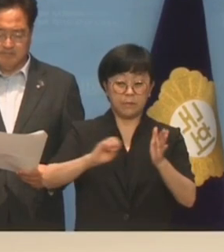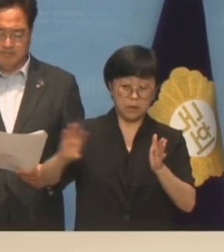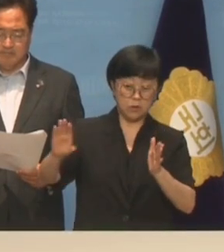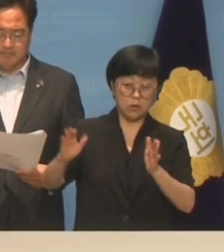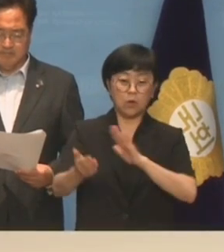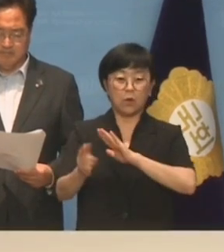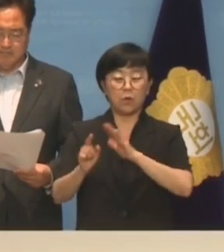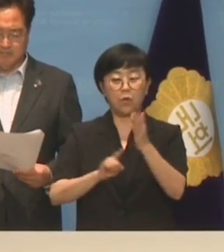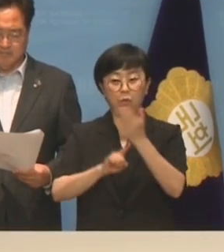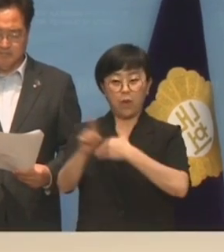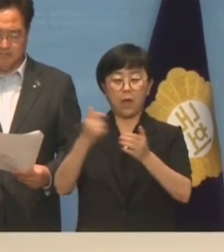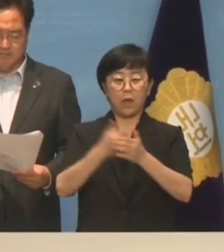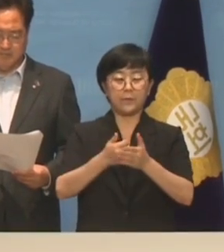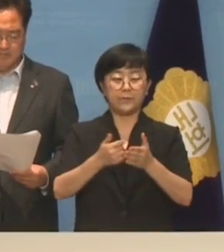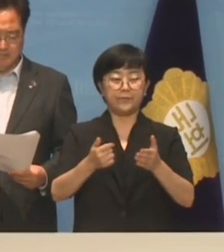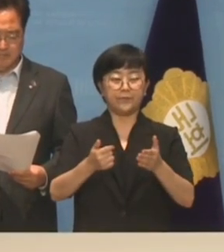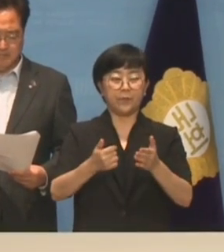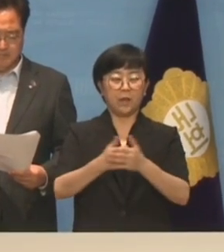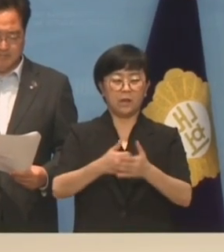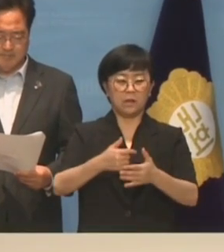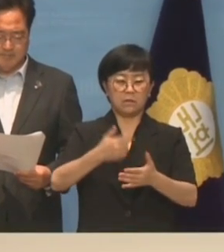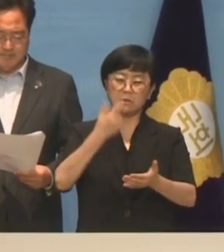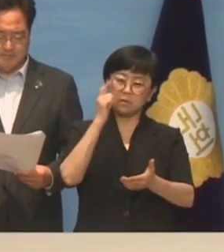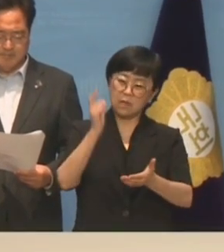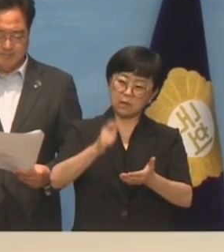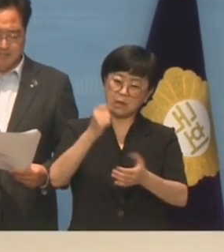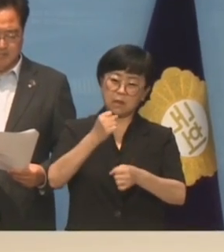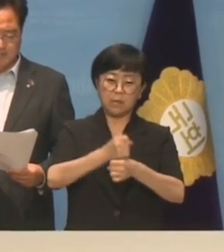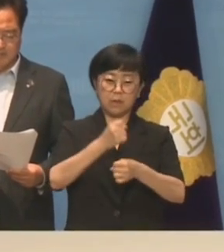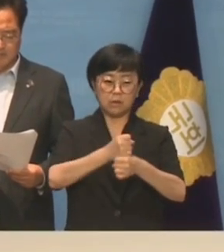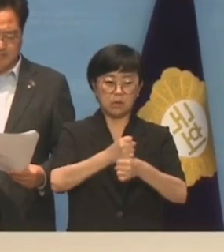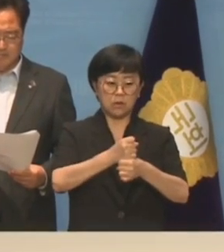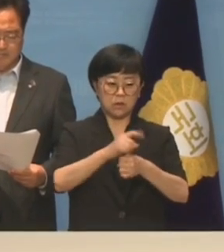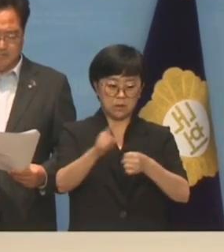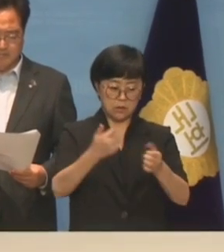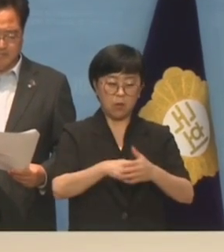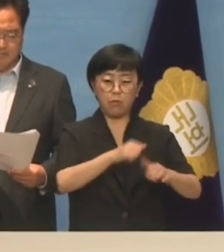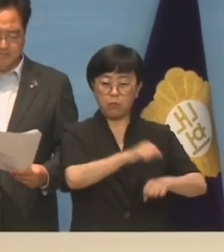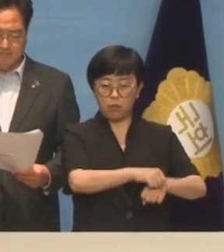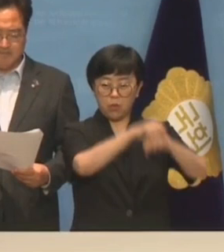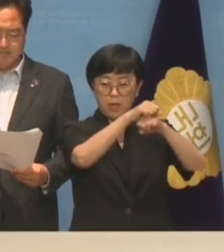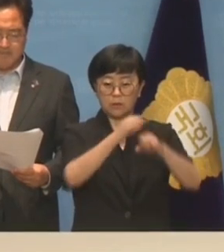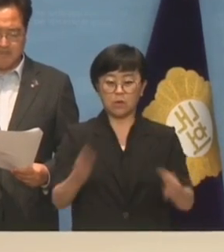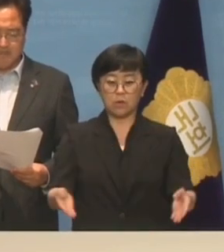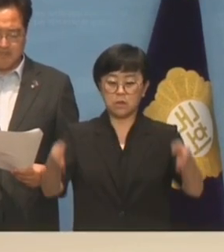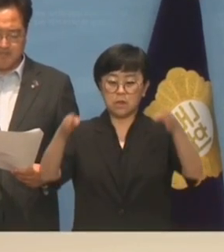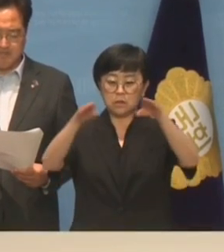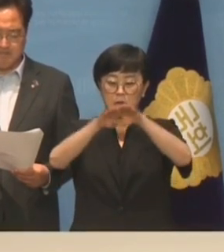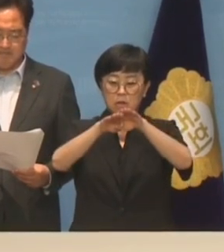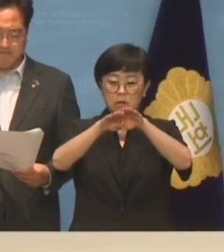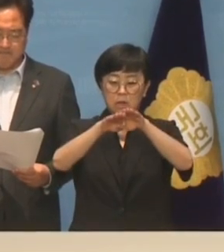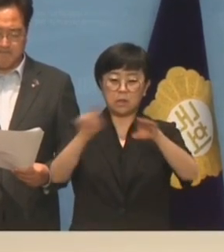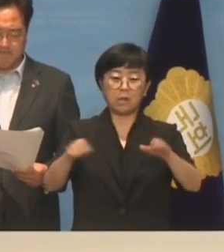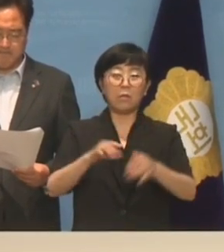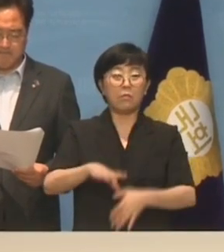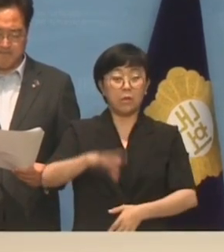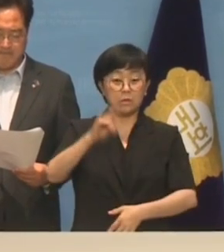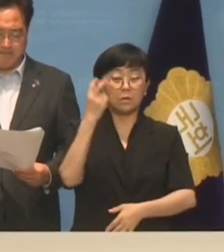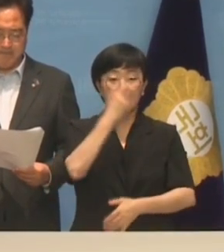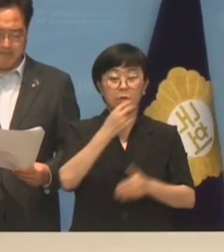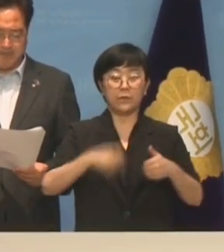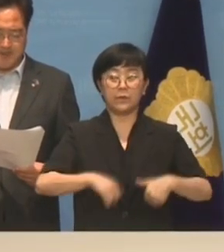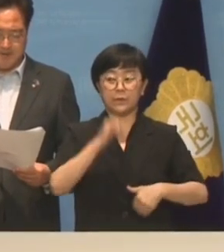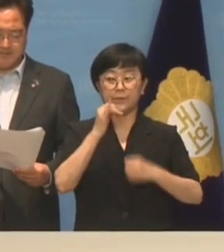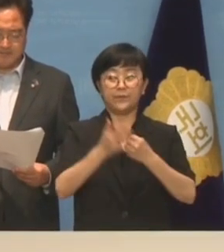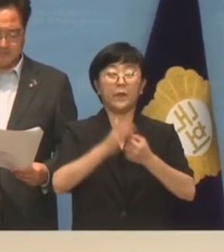외에 시멘트 고형화 처리, 대형 저장탱크 보관 등의 대안을 우선적으로 검토해야 한다고